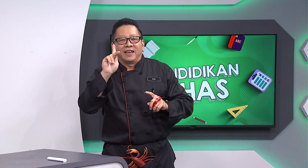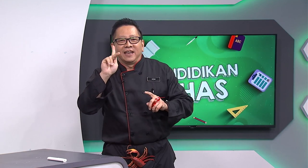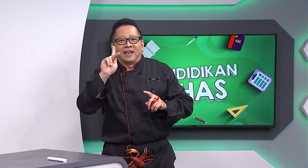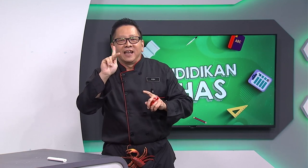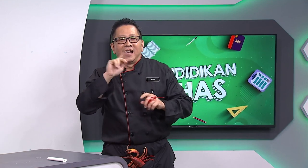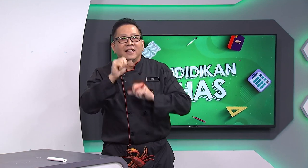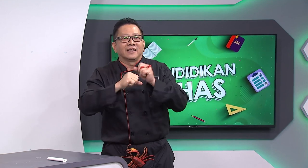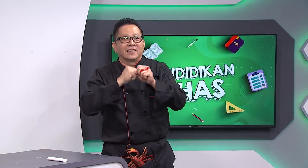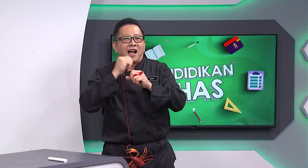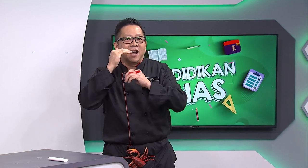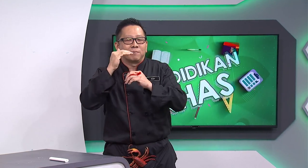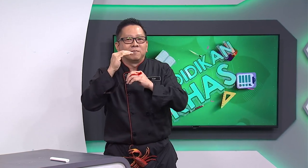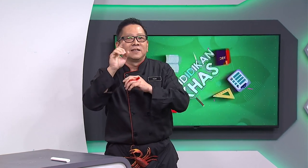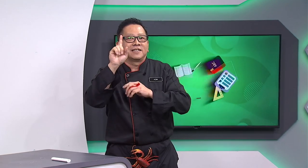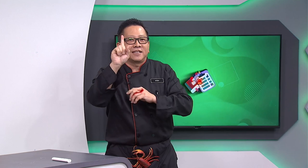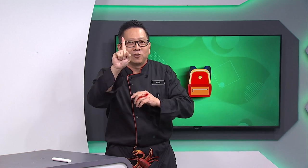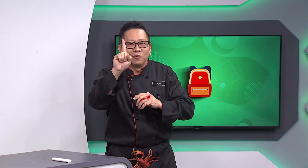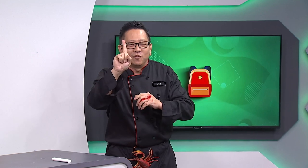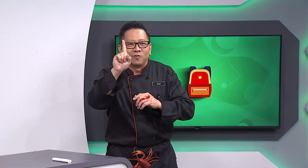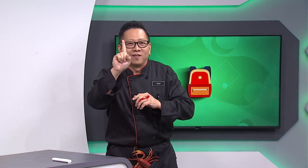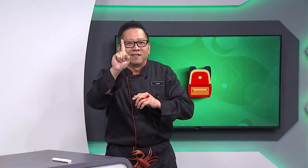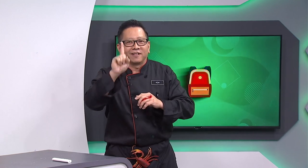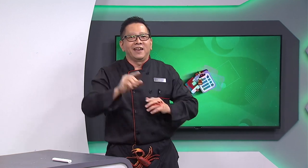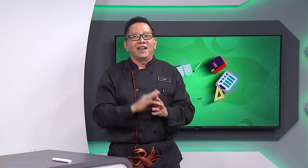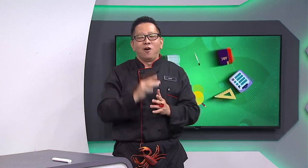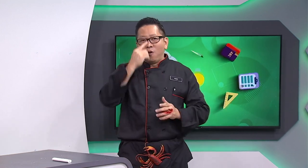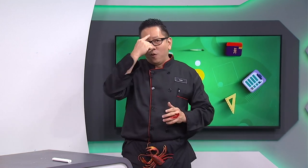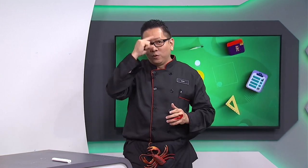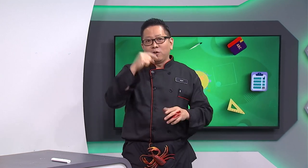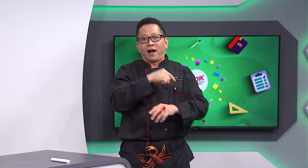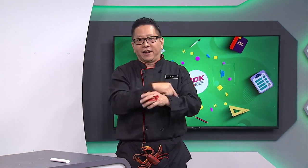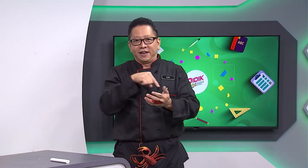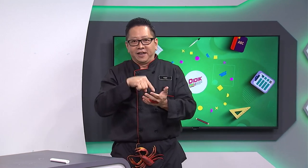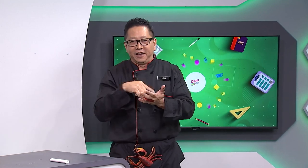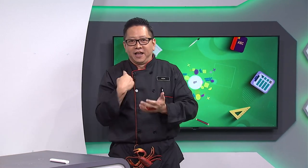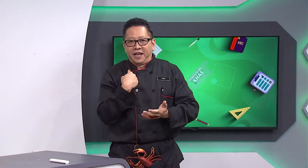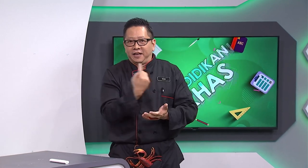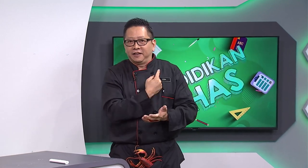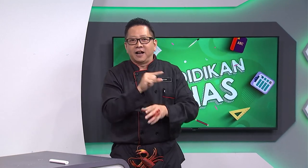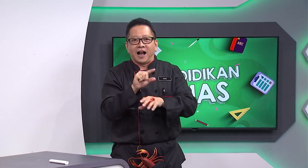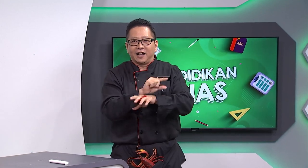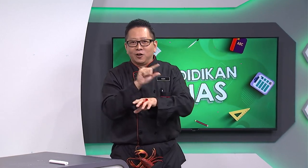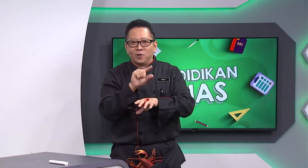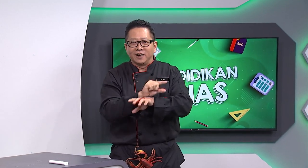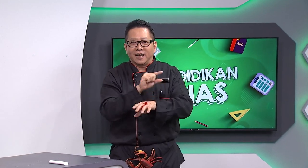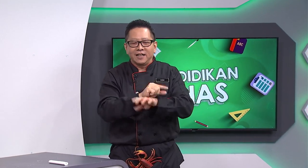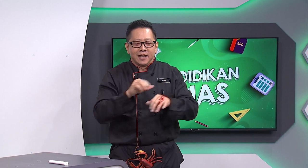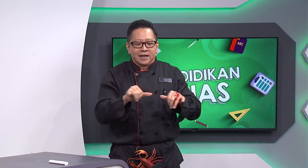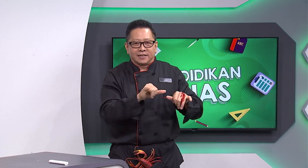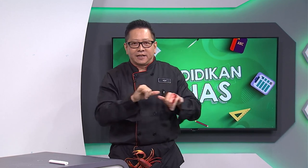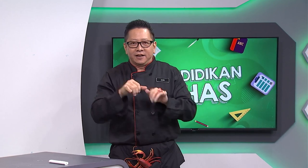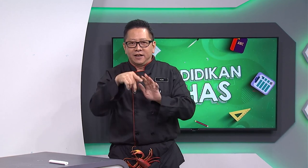BIK Tahap 1. Okey. Untuk hari ini kita akan